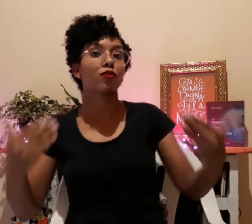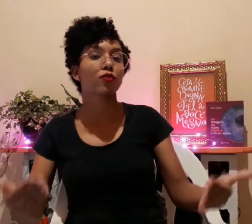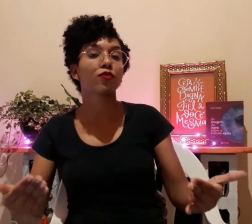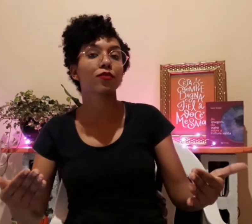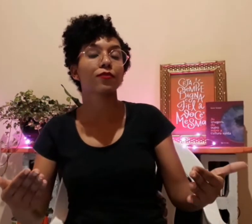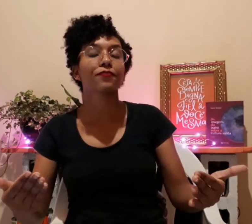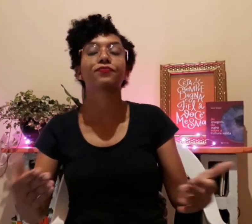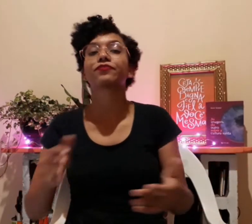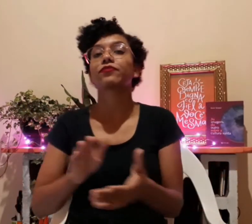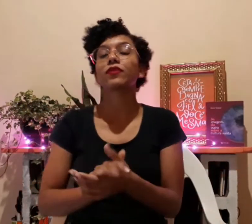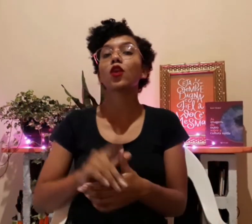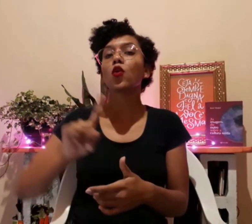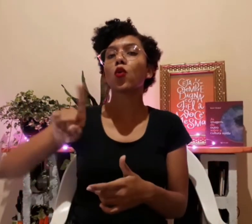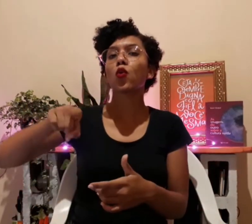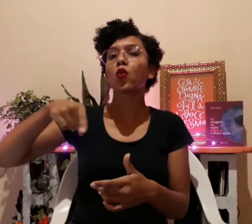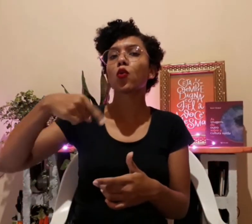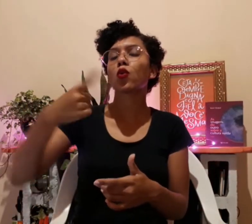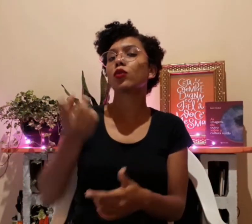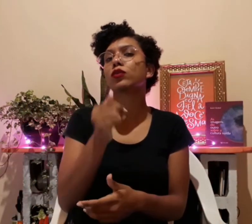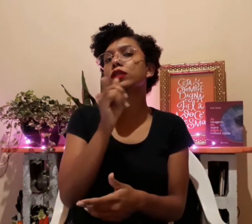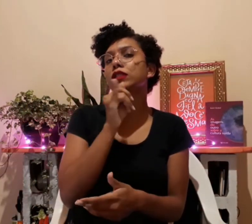Bom, vou dar outro exemplo.